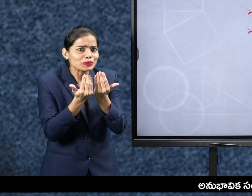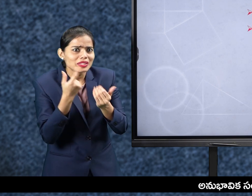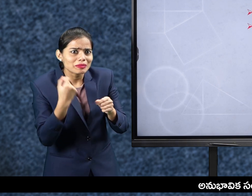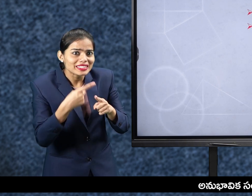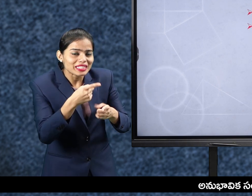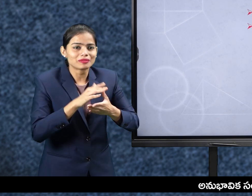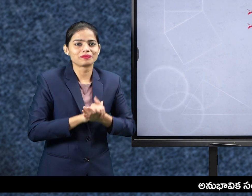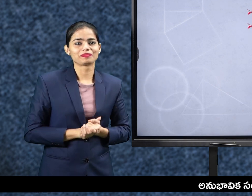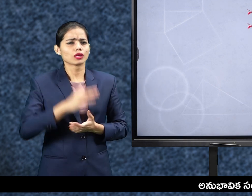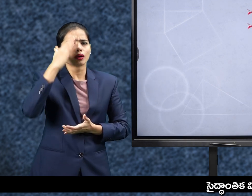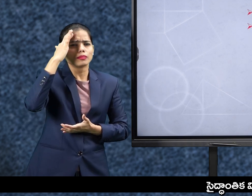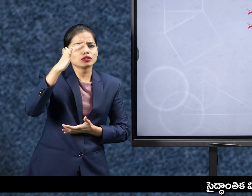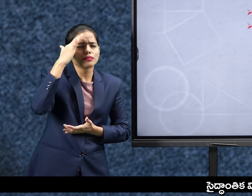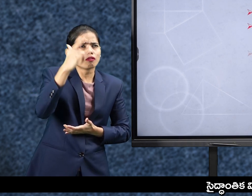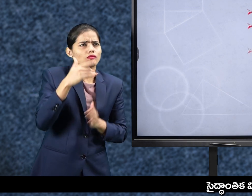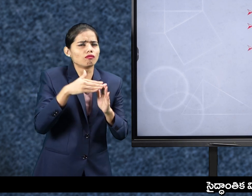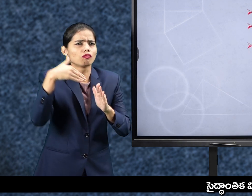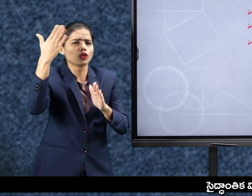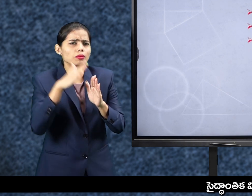సంభావ్యత, సైద్ధాంతిక విధానం,